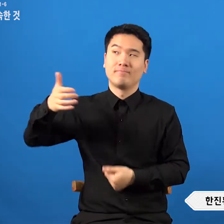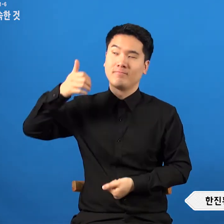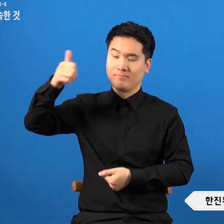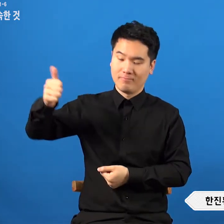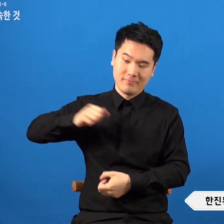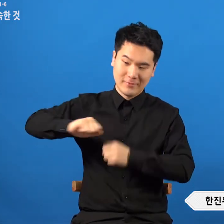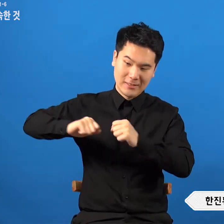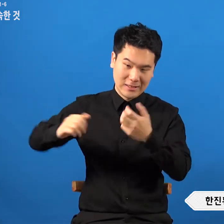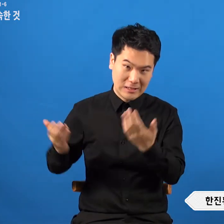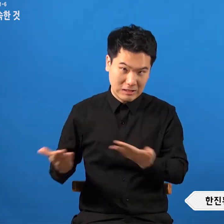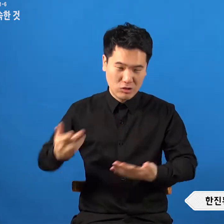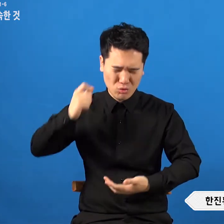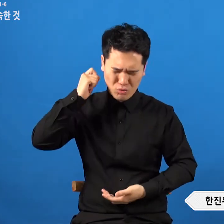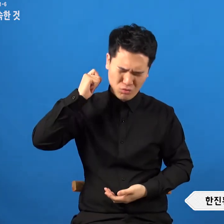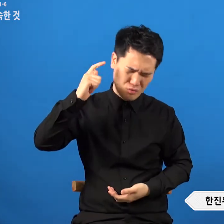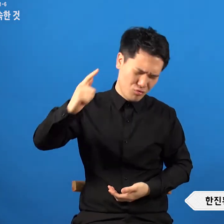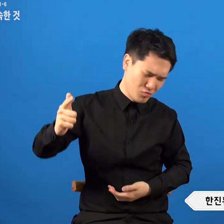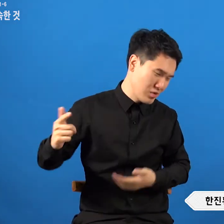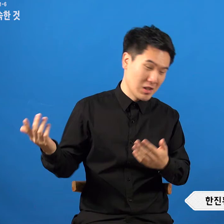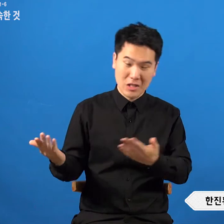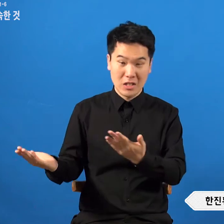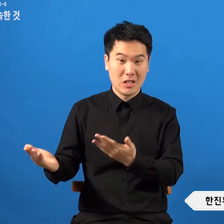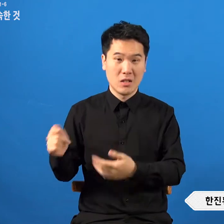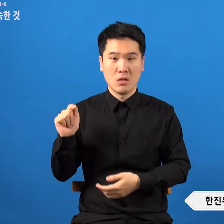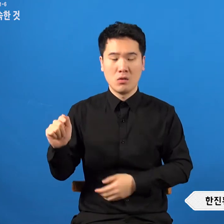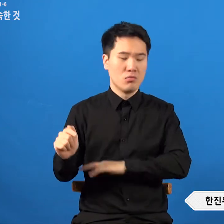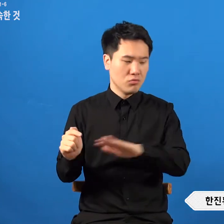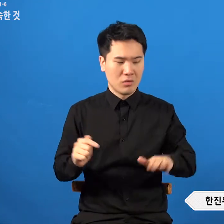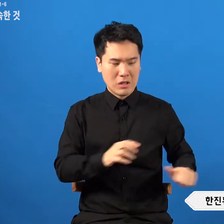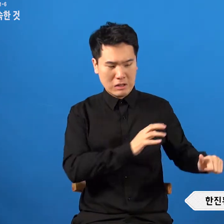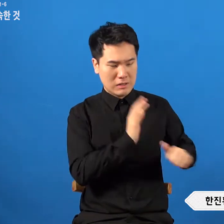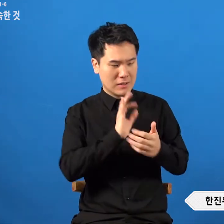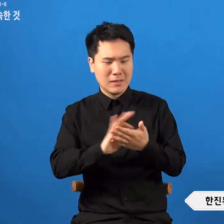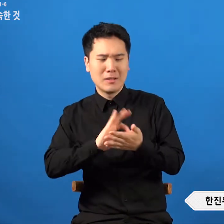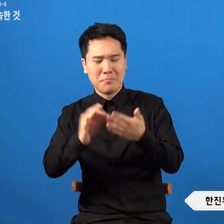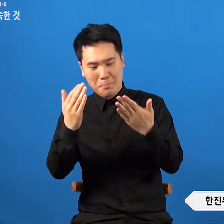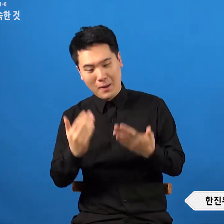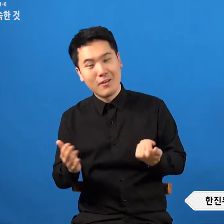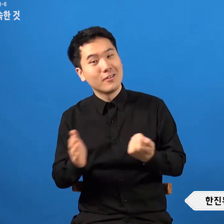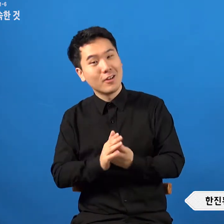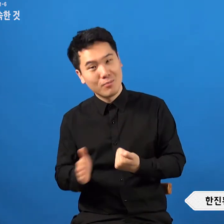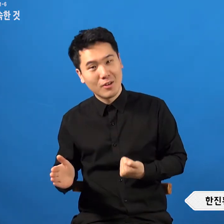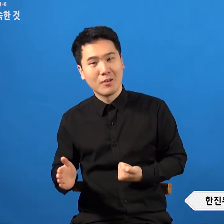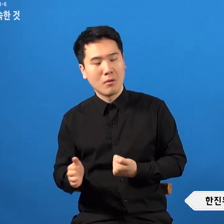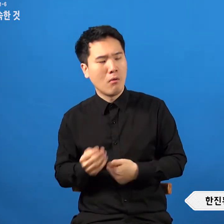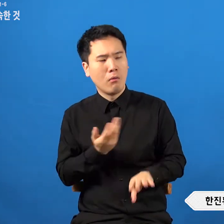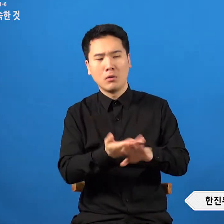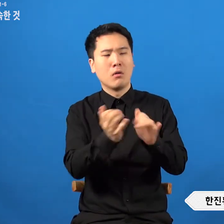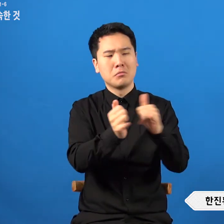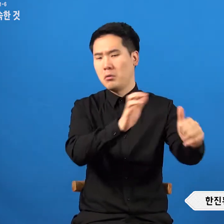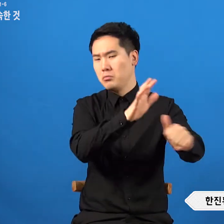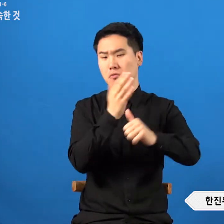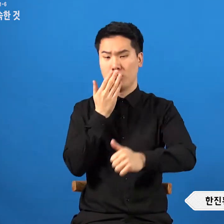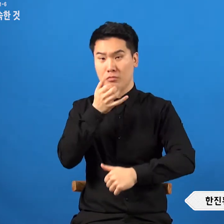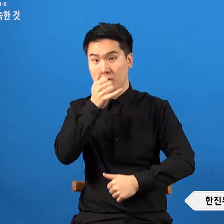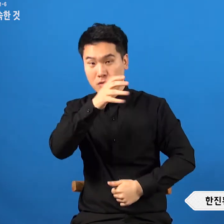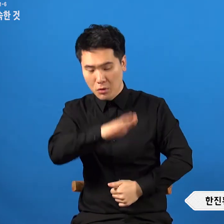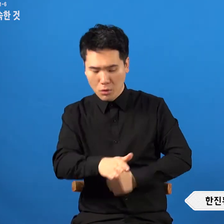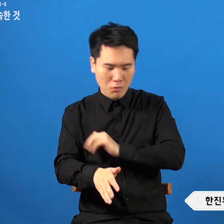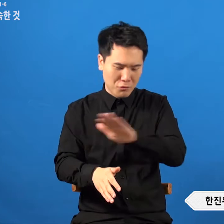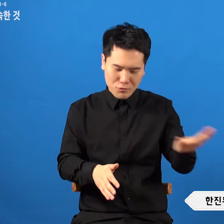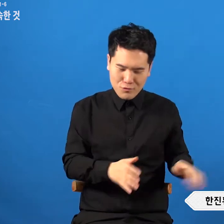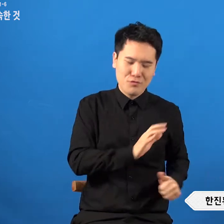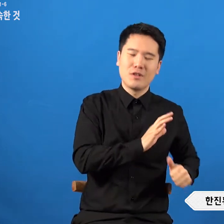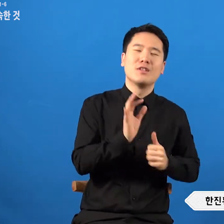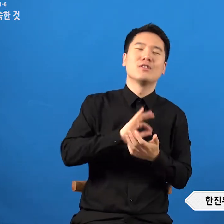하나님이 하시는 그 위대한 선교에 우리가 쓰임을 받으니까 다른 사람 쓰실 수도 있는데